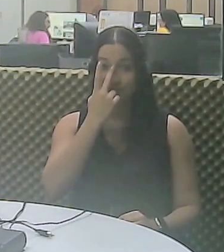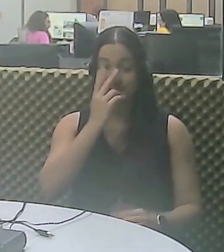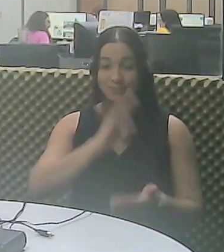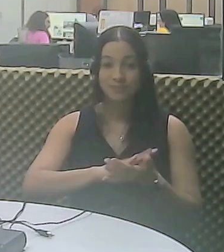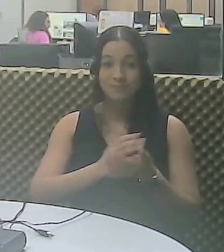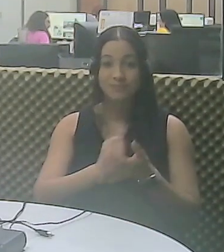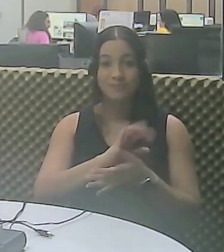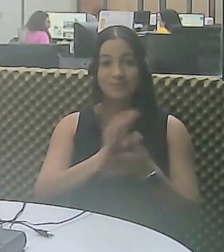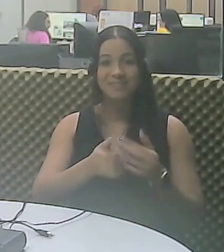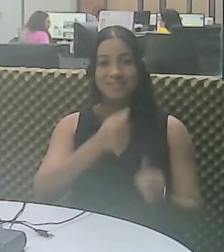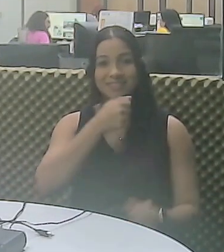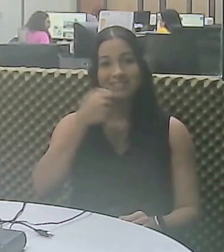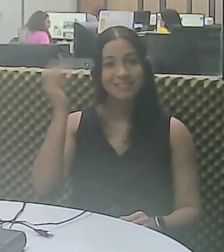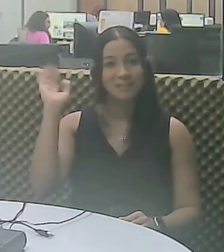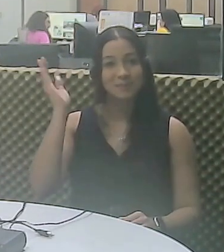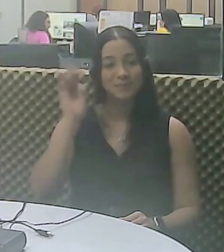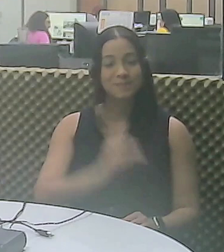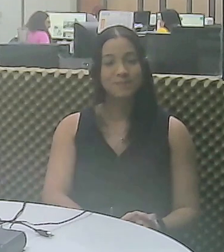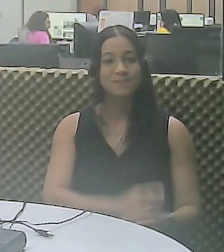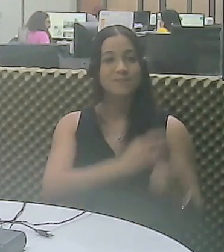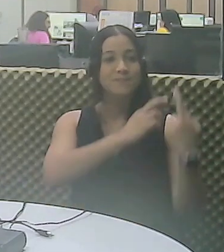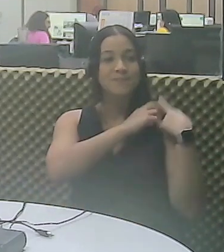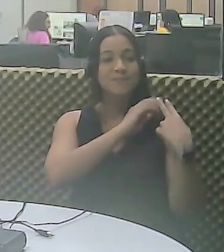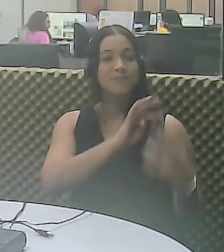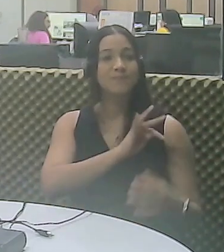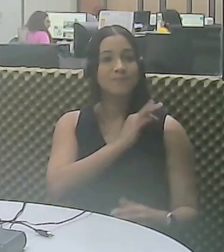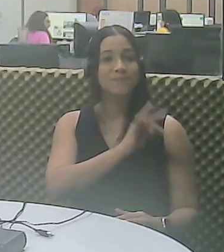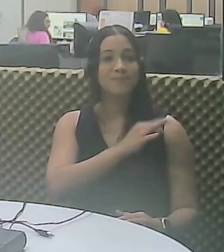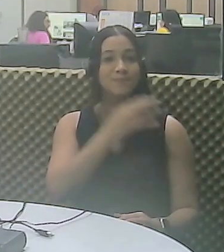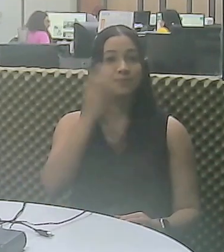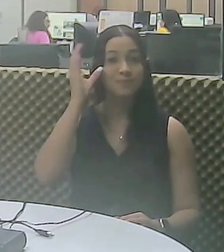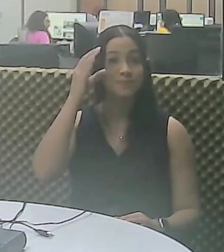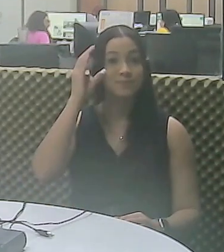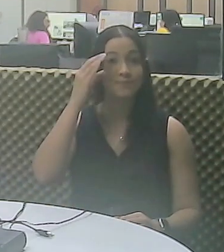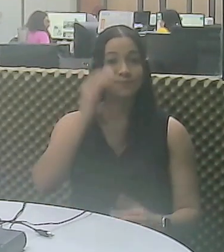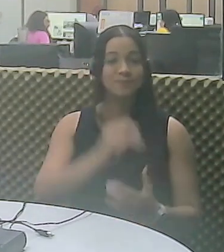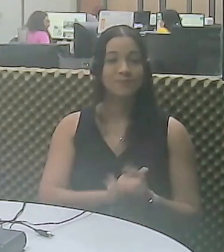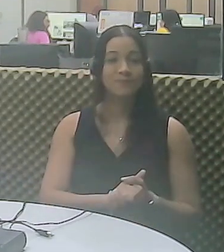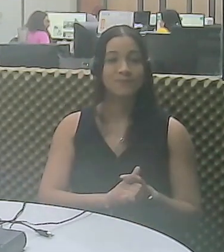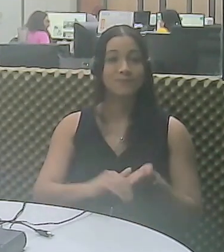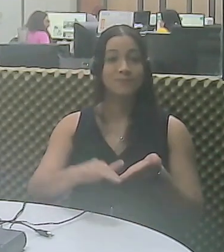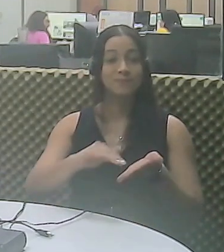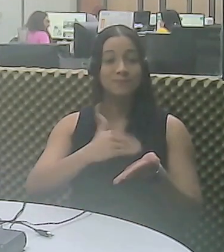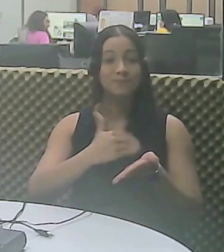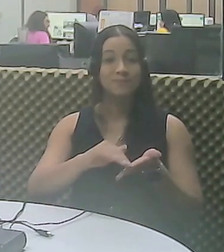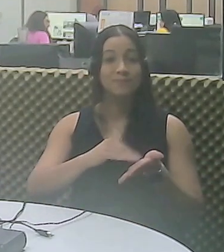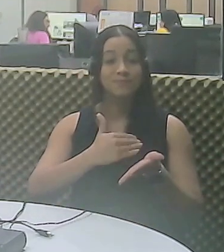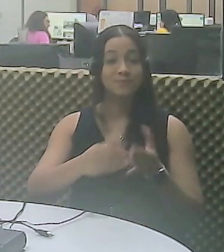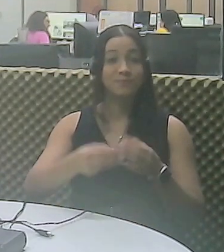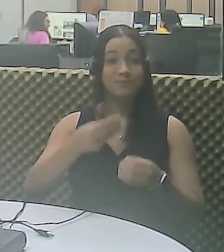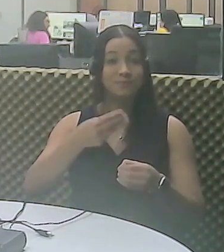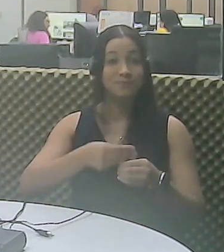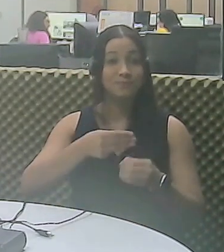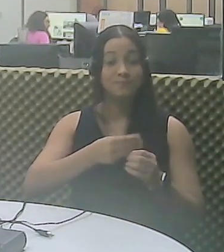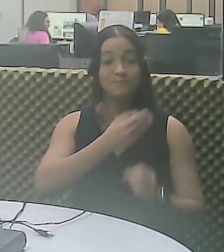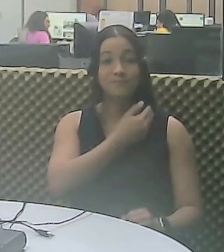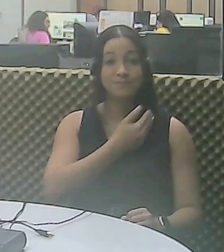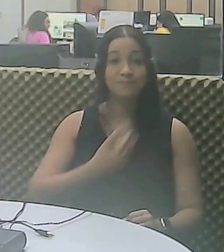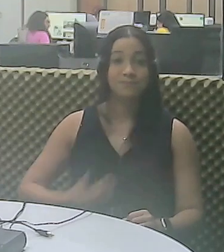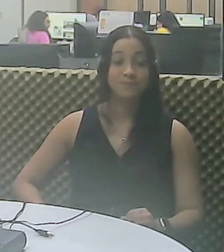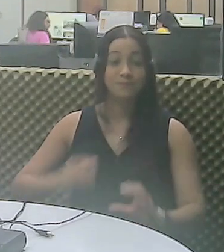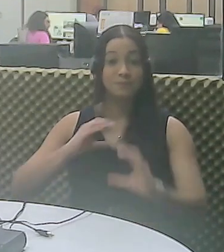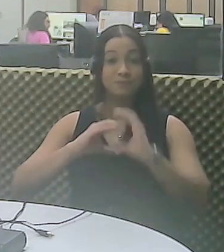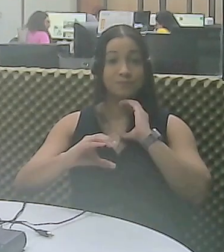Gianotti. Tradução em Libras, Amanda Valentim. Responsável técnico, Cristiano Silva. Secretário Municipal